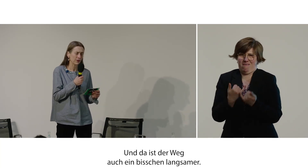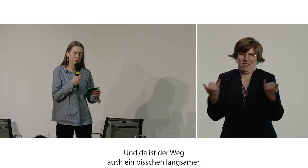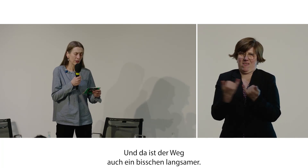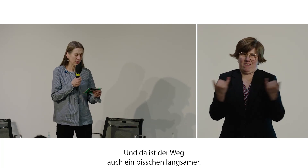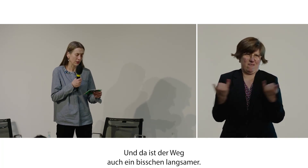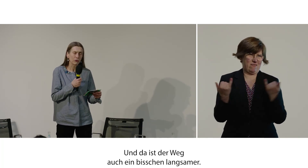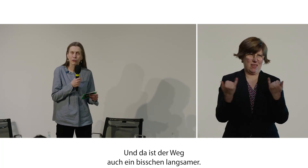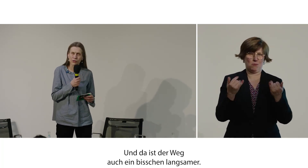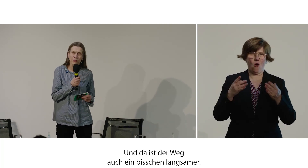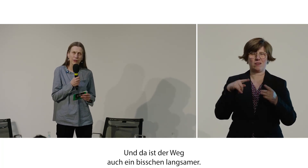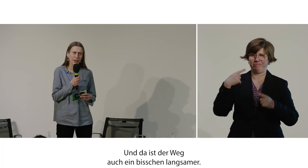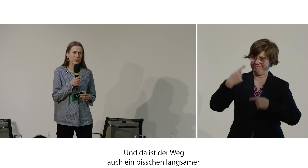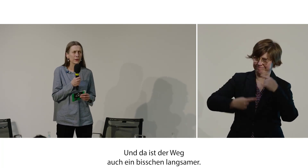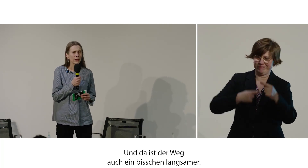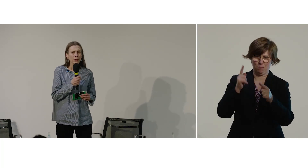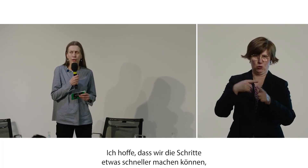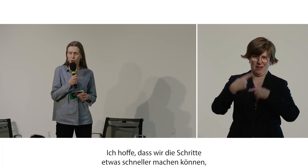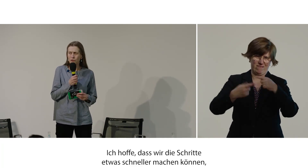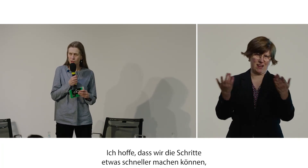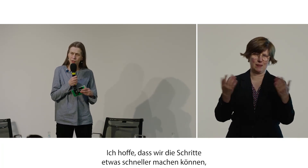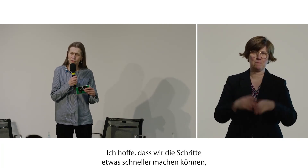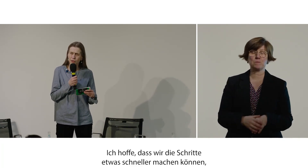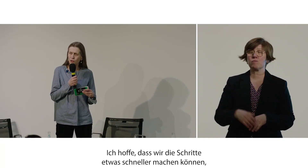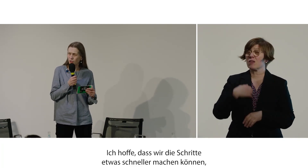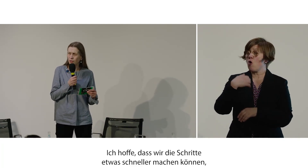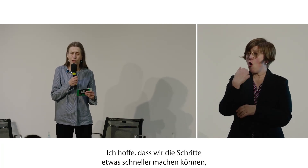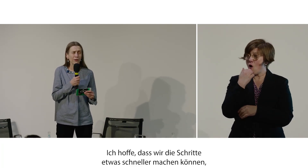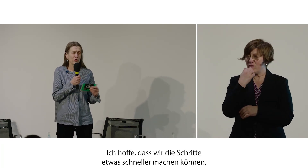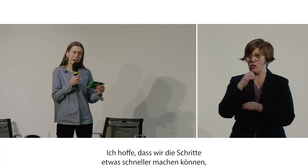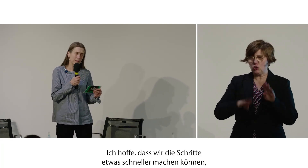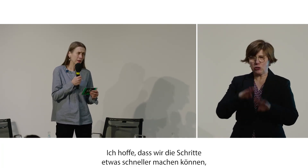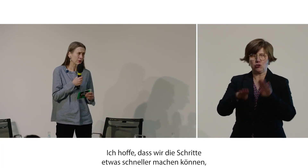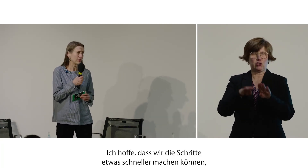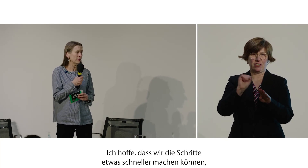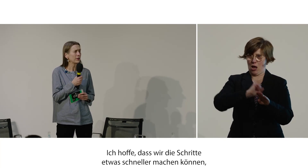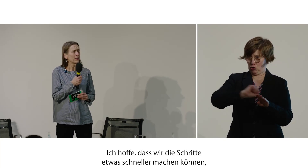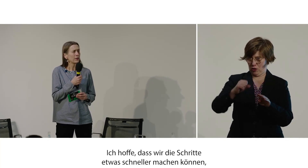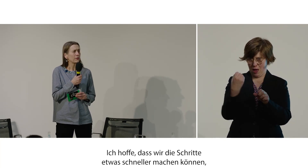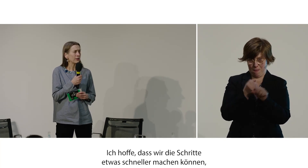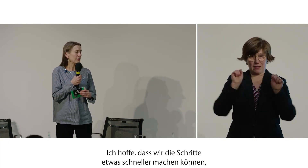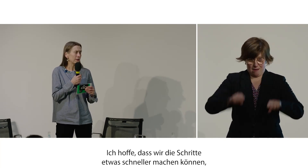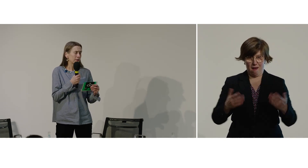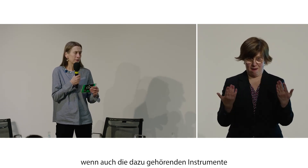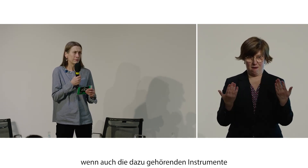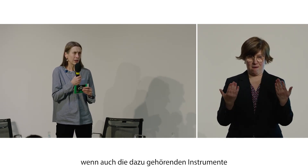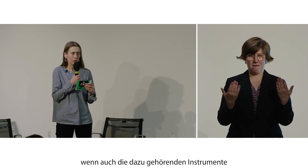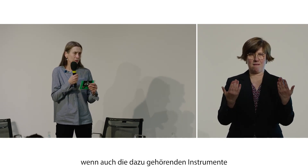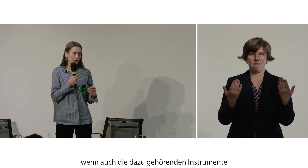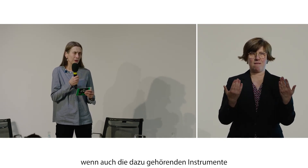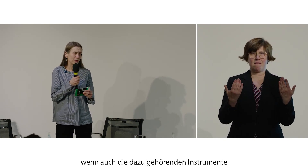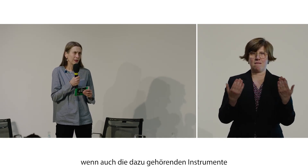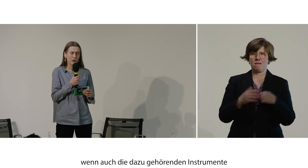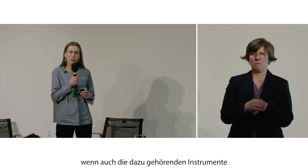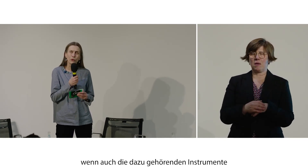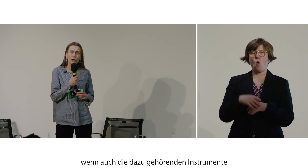Und da ist der Weg auch noch ein bisschen langsamer. Ich hoffe sehr, dass wir die Schritte etwas schneller machen können, wenn auch